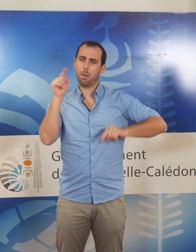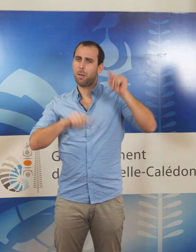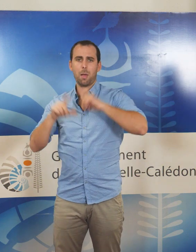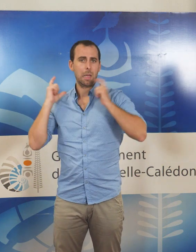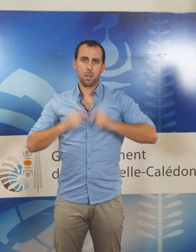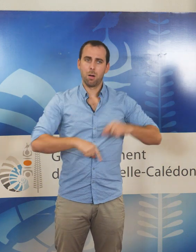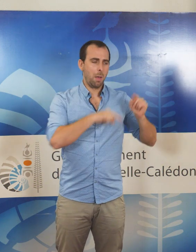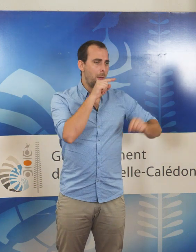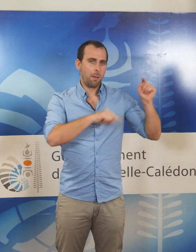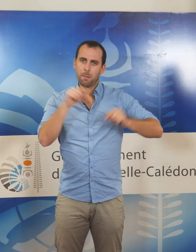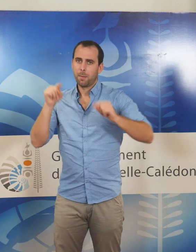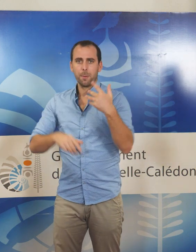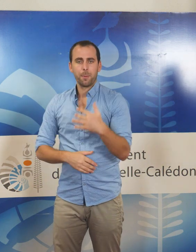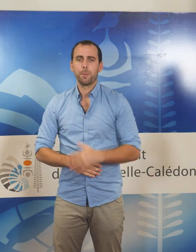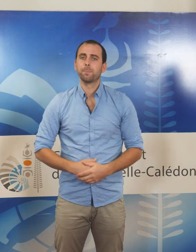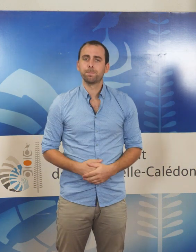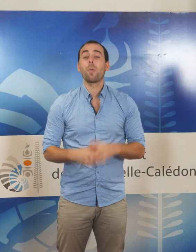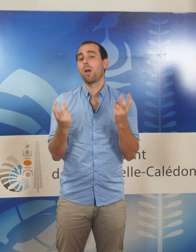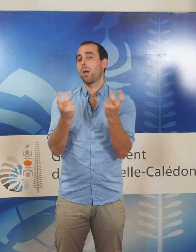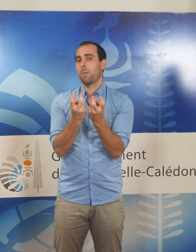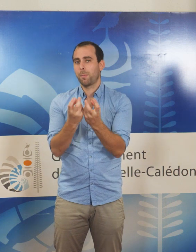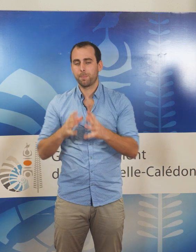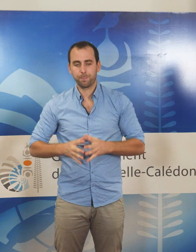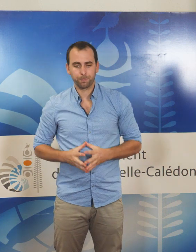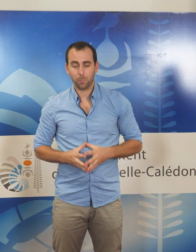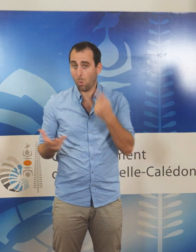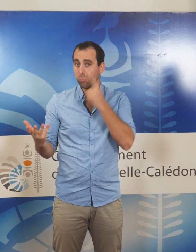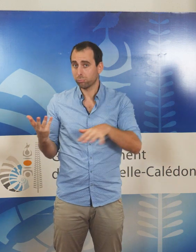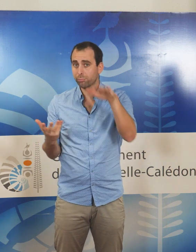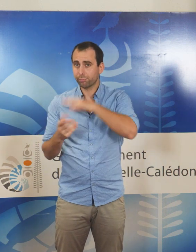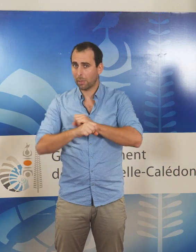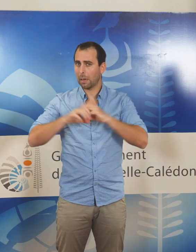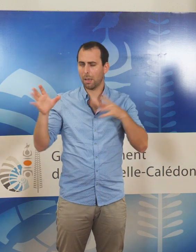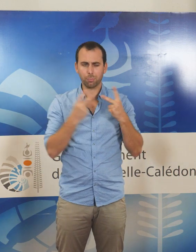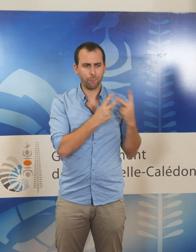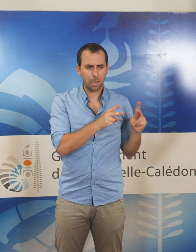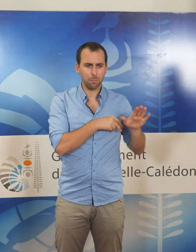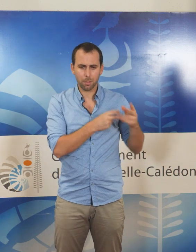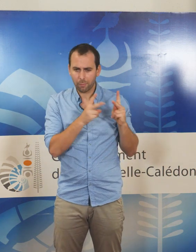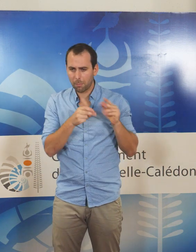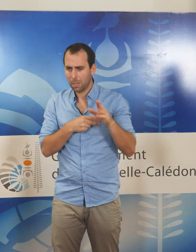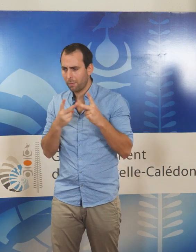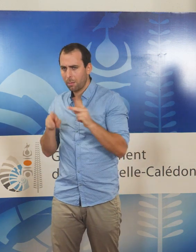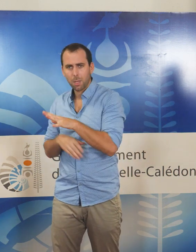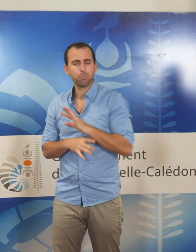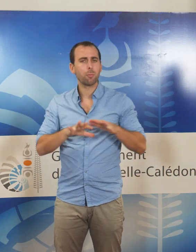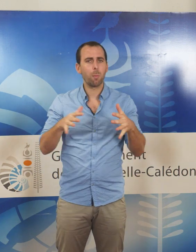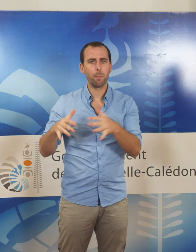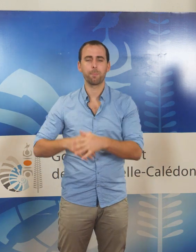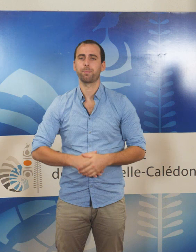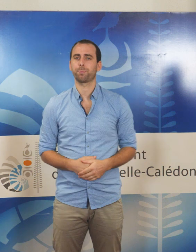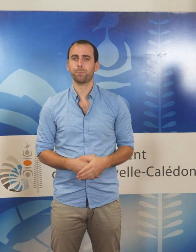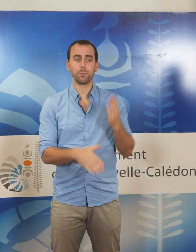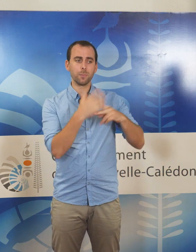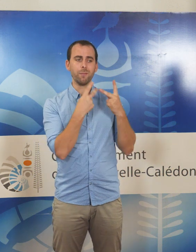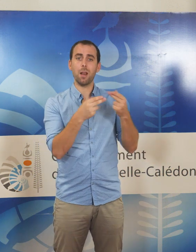écoles. Donc je vais vous donner des exemples pour que vous puissiez voir un peu, commune par commune, comment ça s'est organisé. Donc sur la